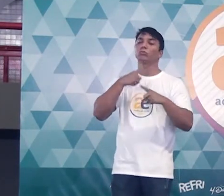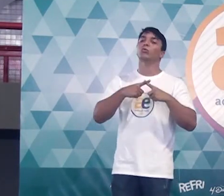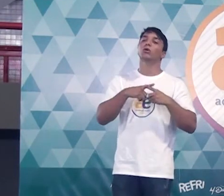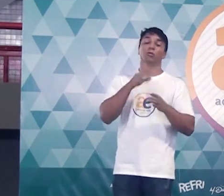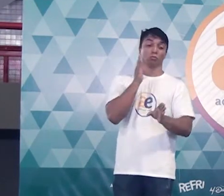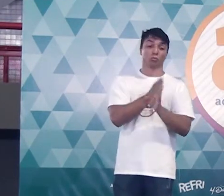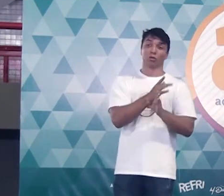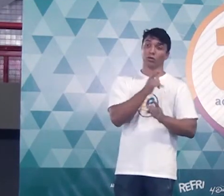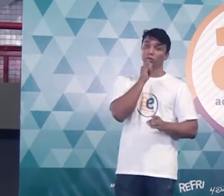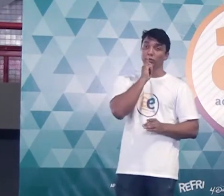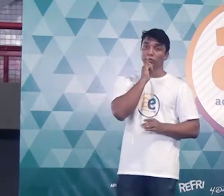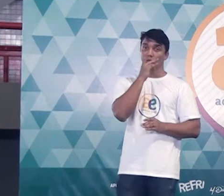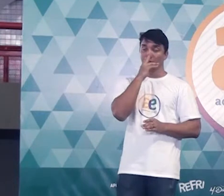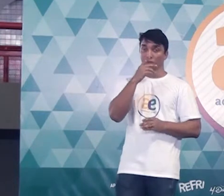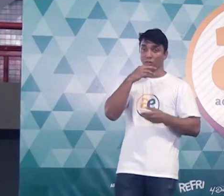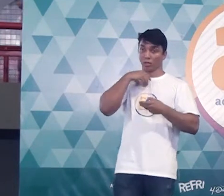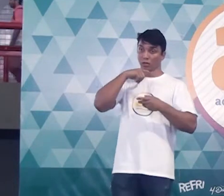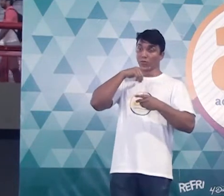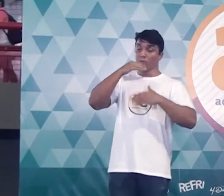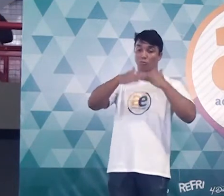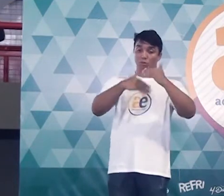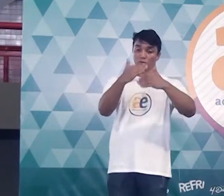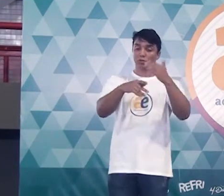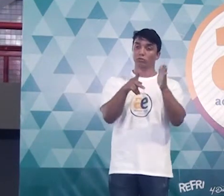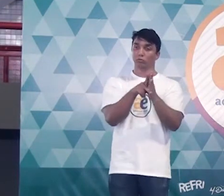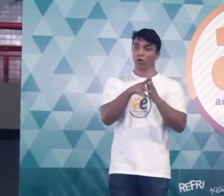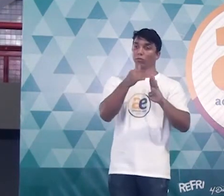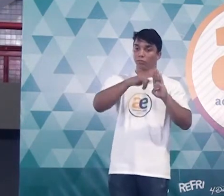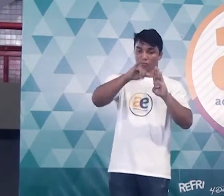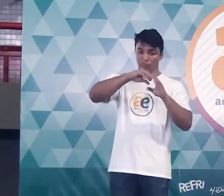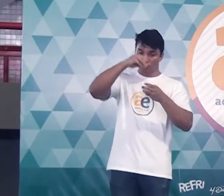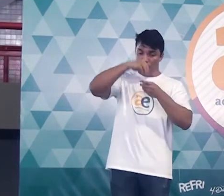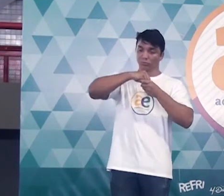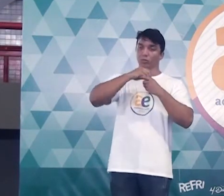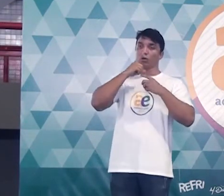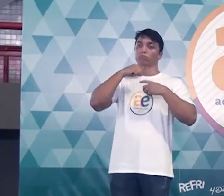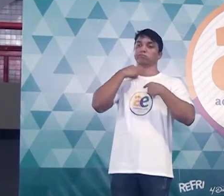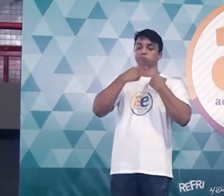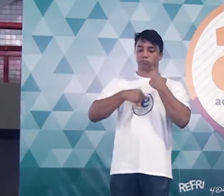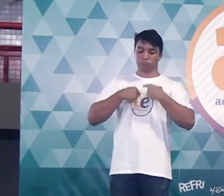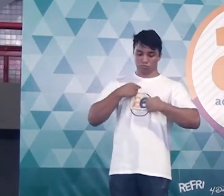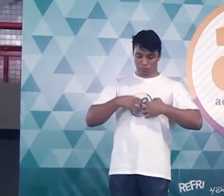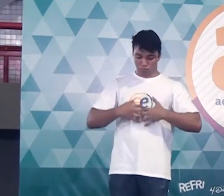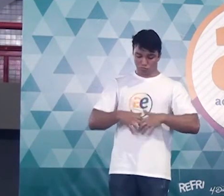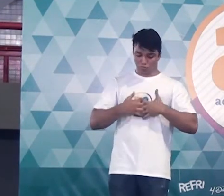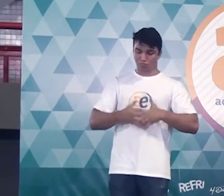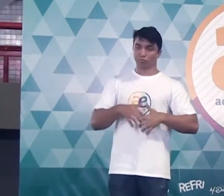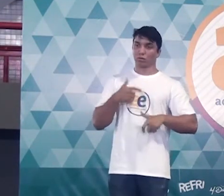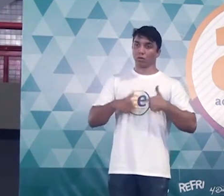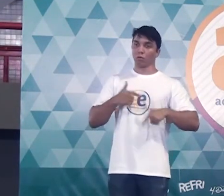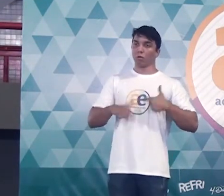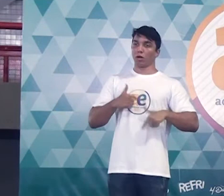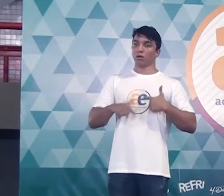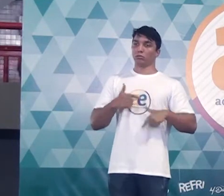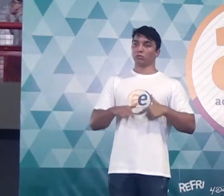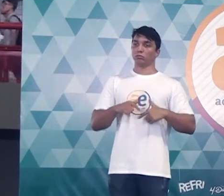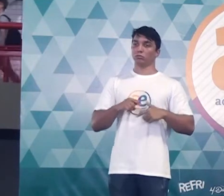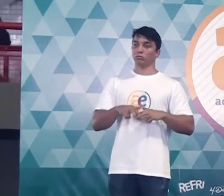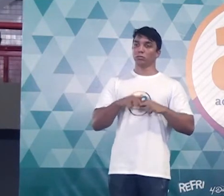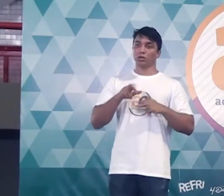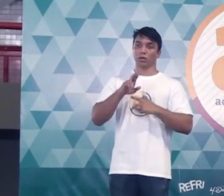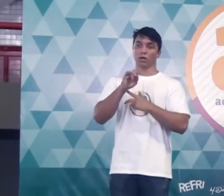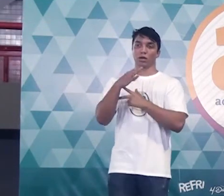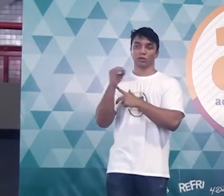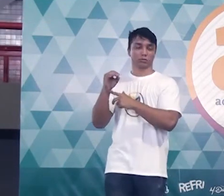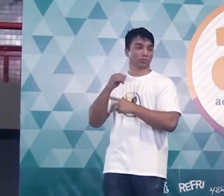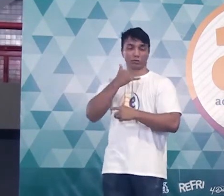Justamente porque os processos bioquímicos vêm para baixo. E aí as reações também. Então depende muito do